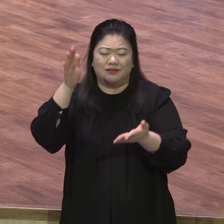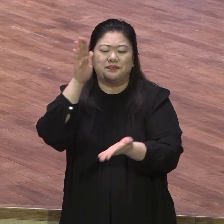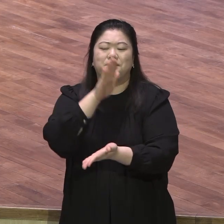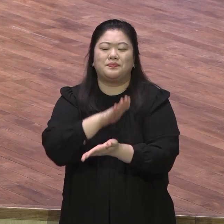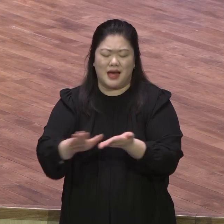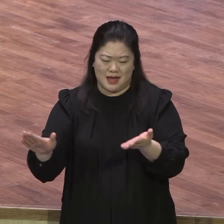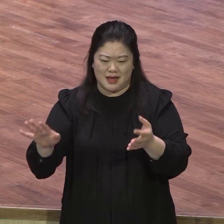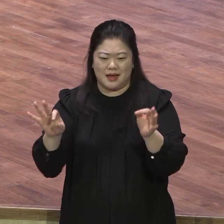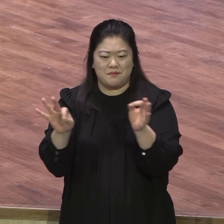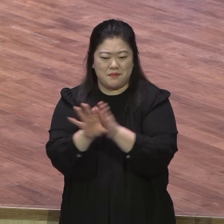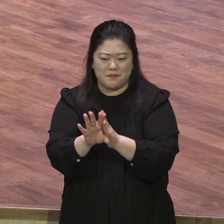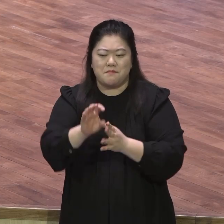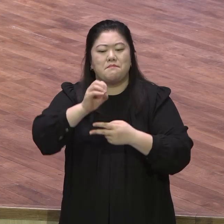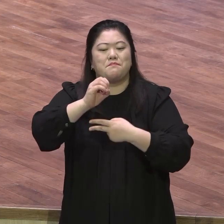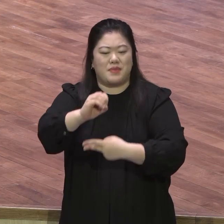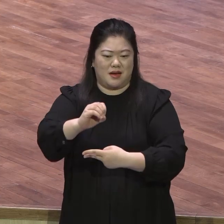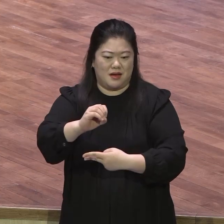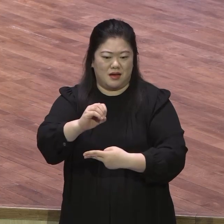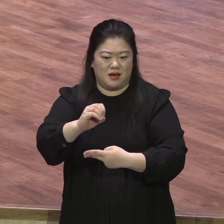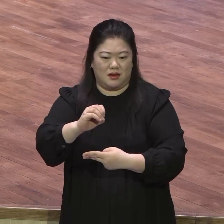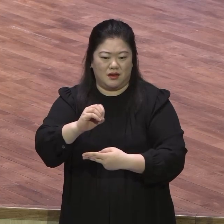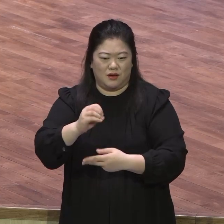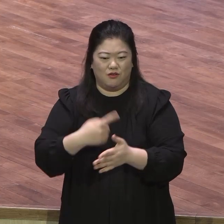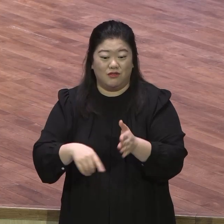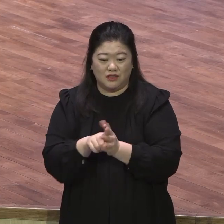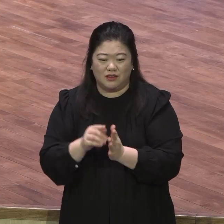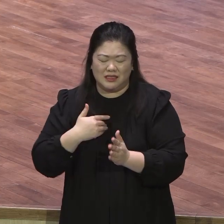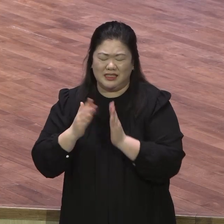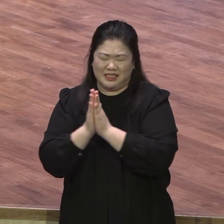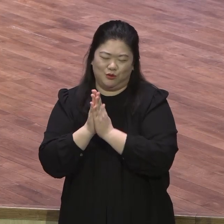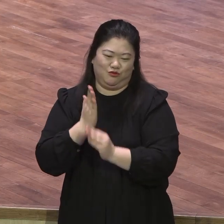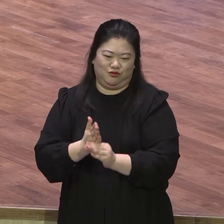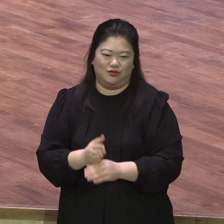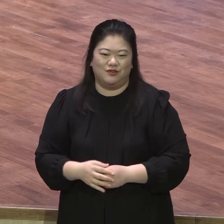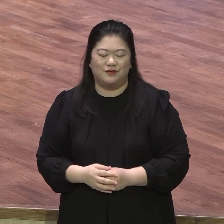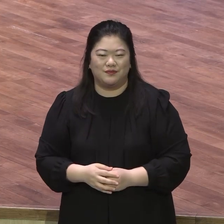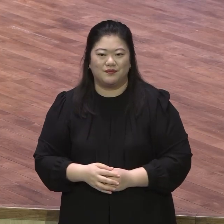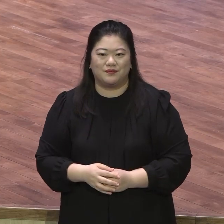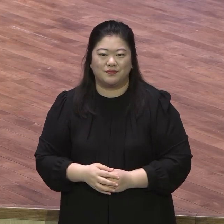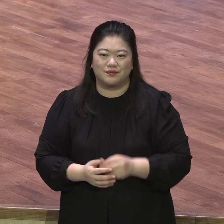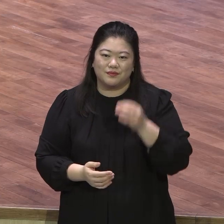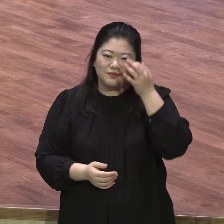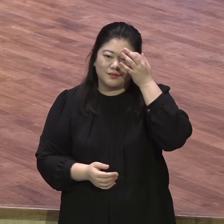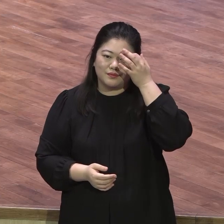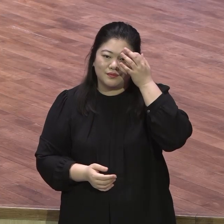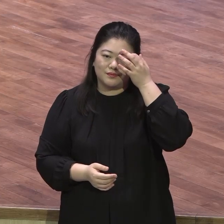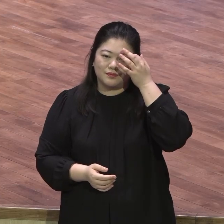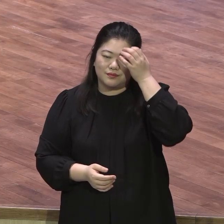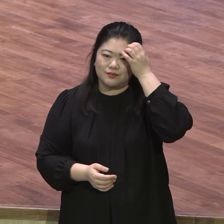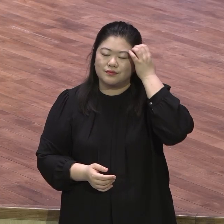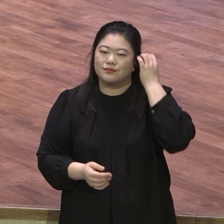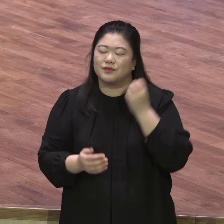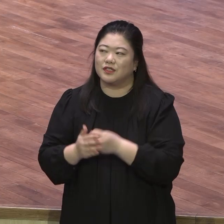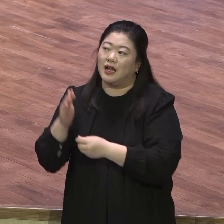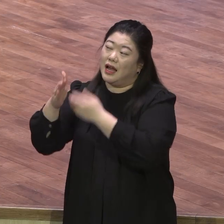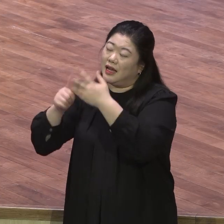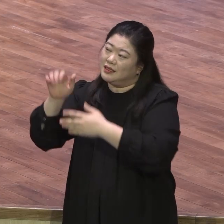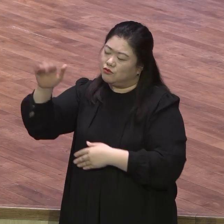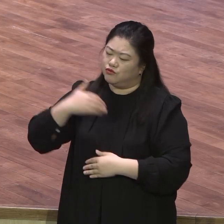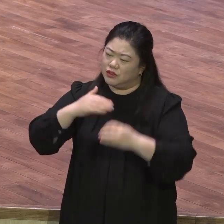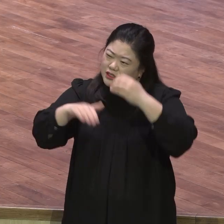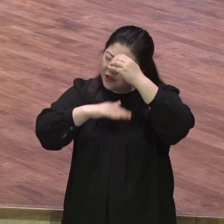분들에게 이름 불러가면 기도해요 하나님 백배해 주십시오 그래서 의심을 해 주십시오 그 생업을 통해서 하나님 빛의